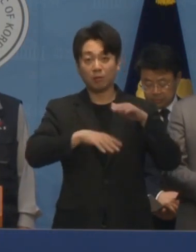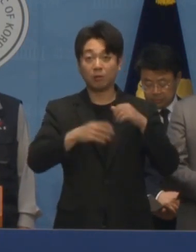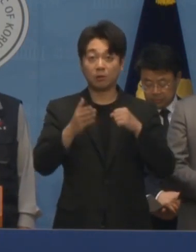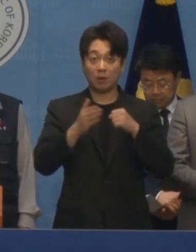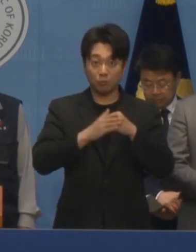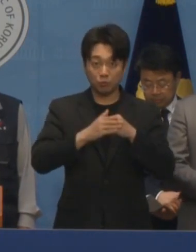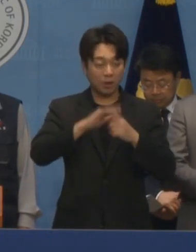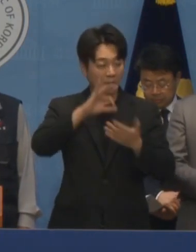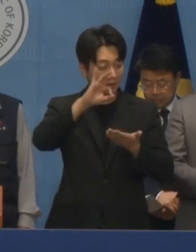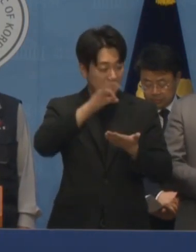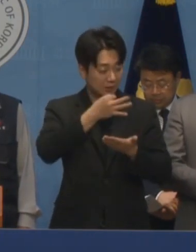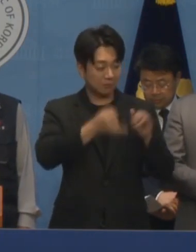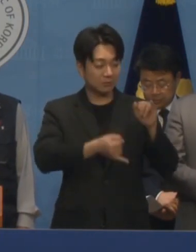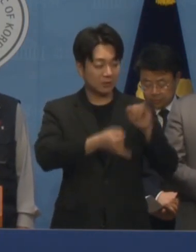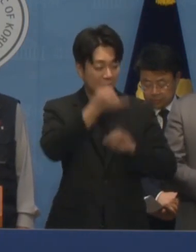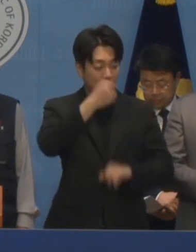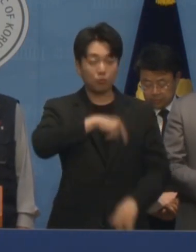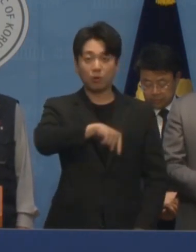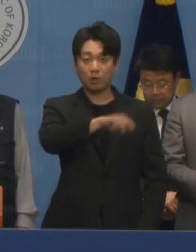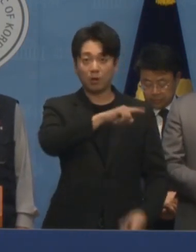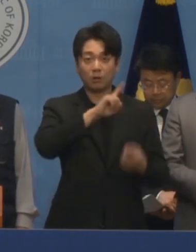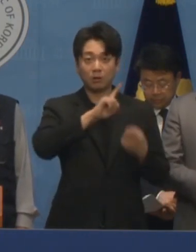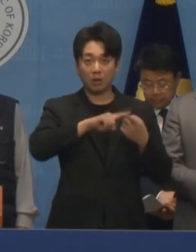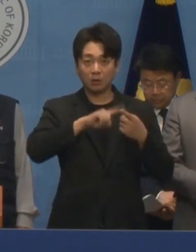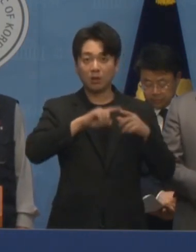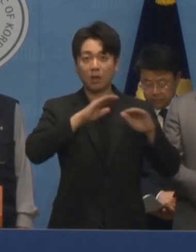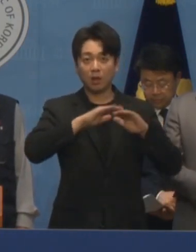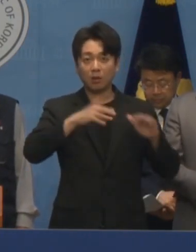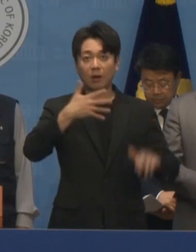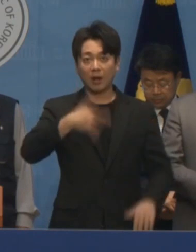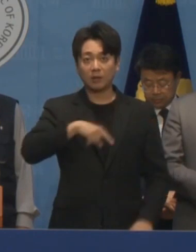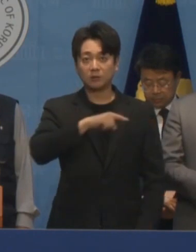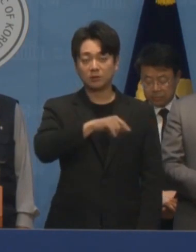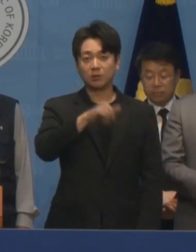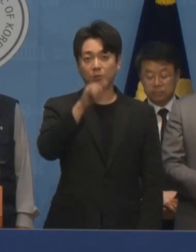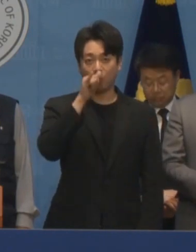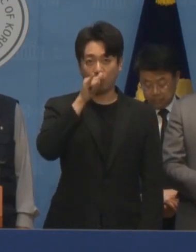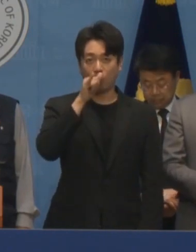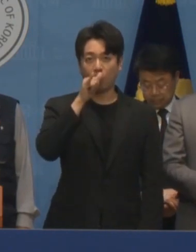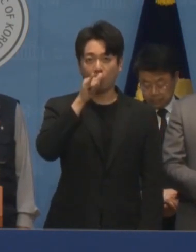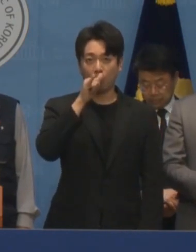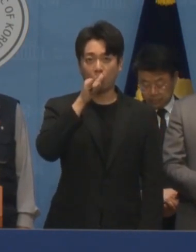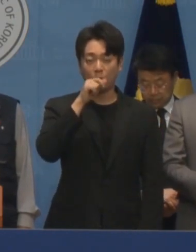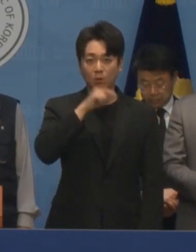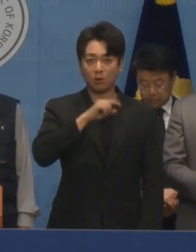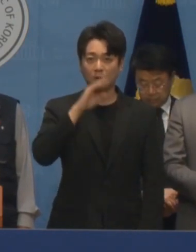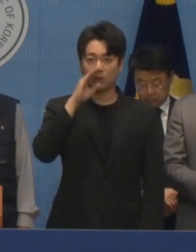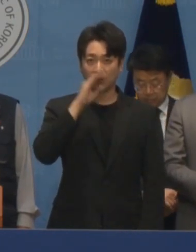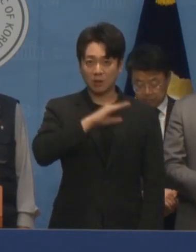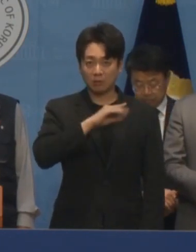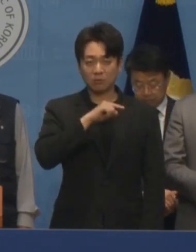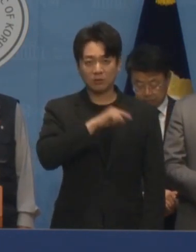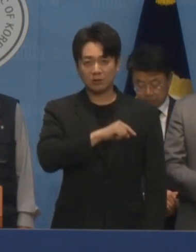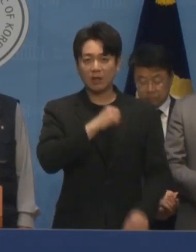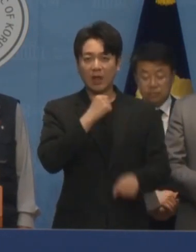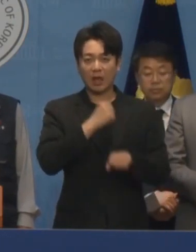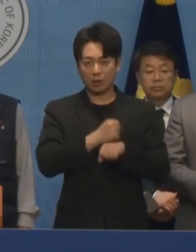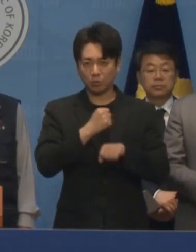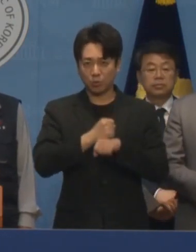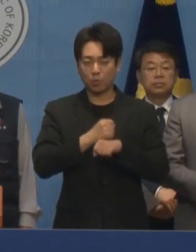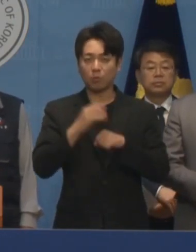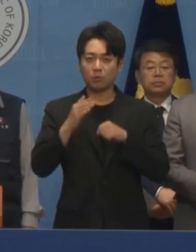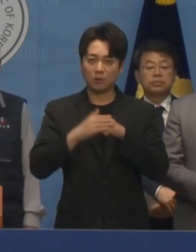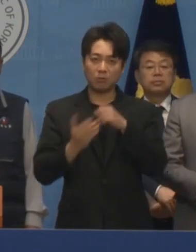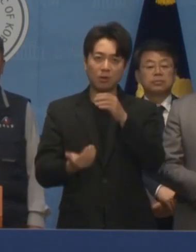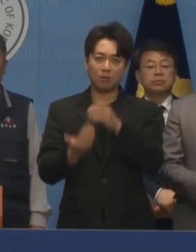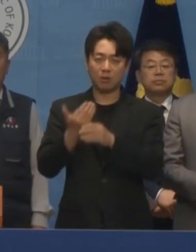체불임금은 나몰라라 하고 달면 삼키고 쓰면 뱉는 악질적이고 고의적인 형태를